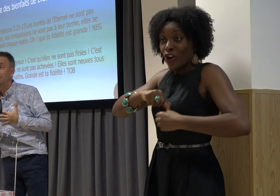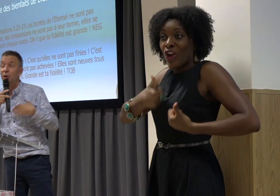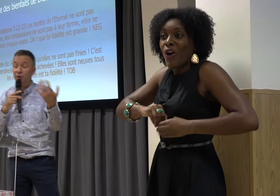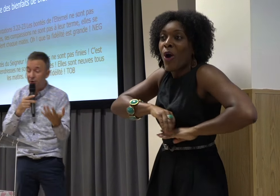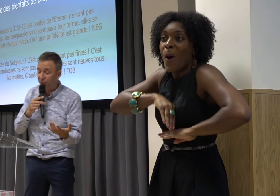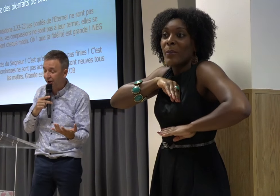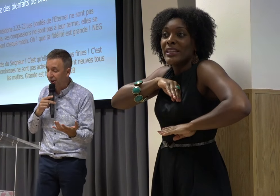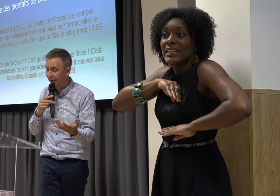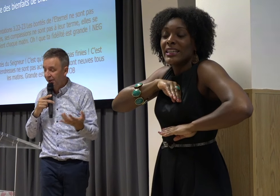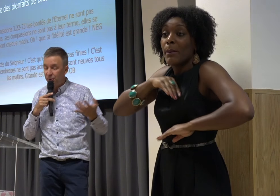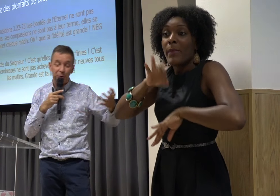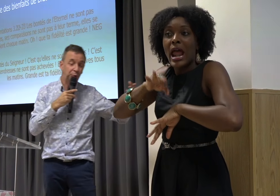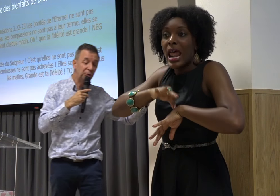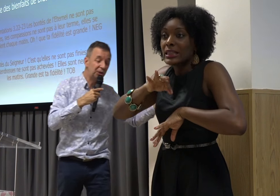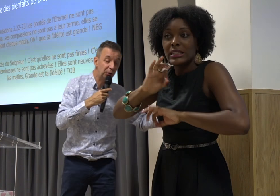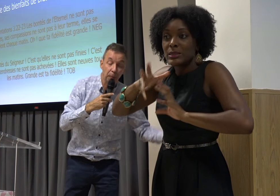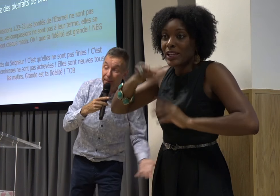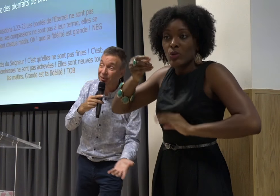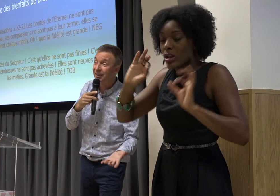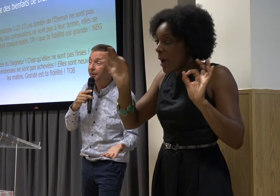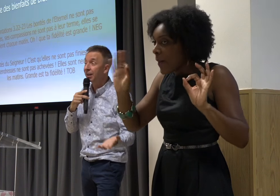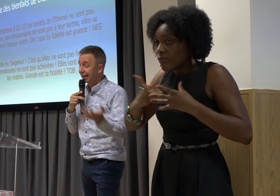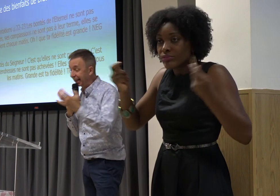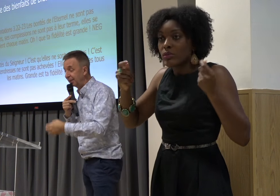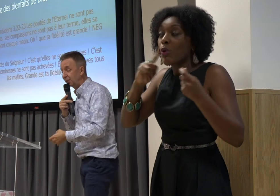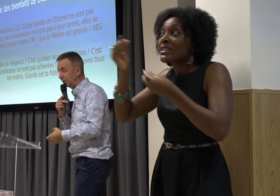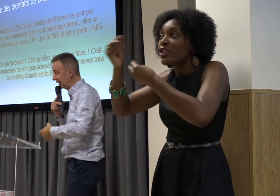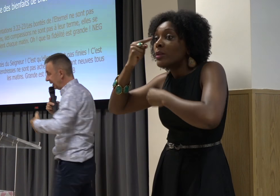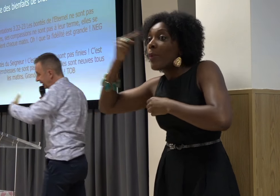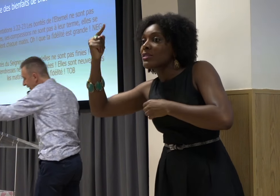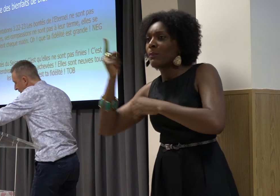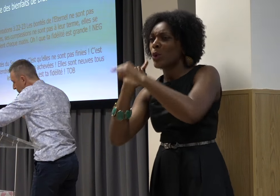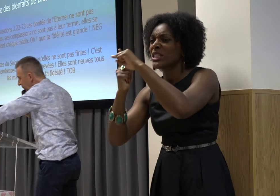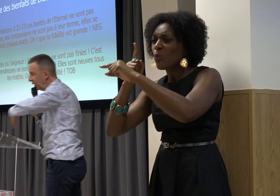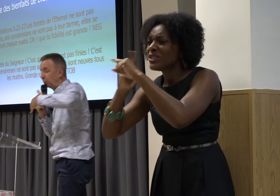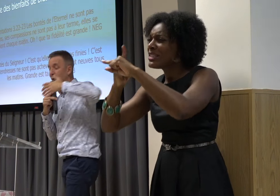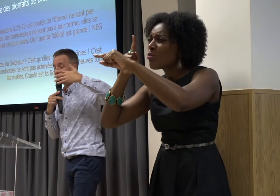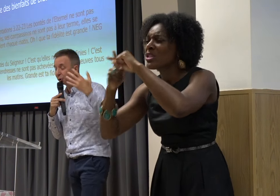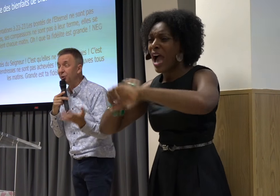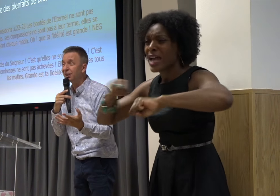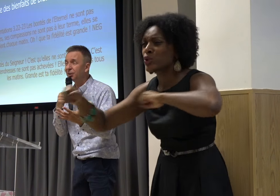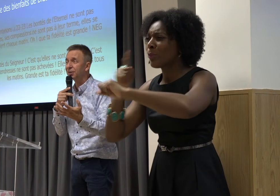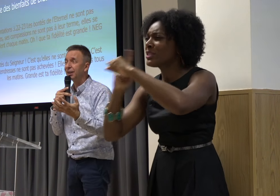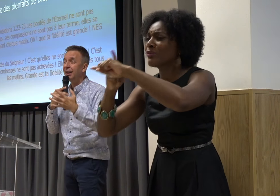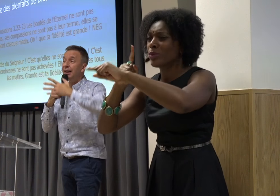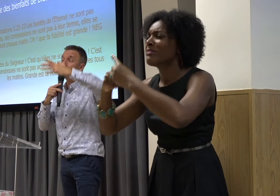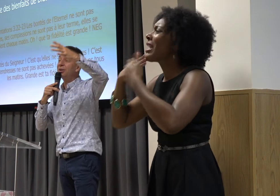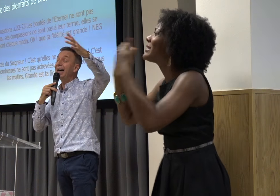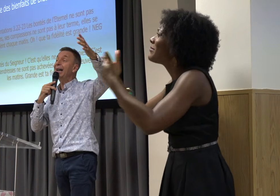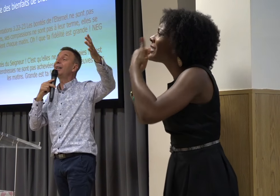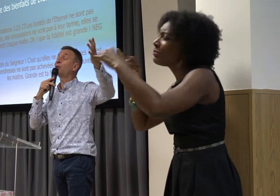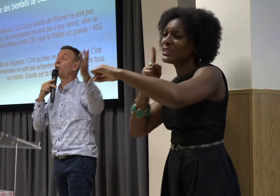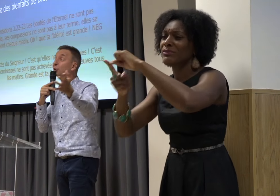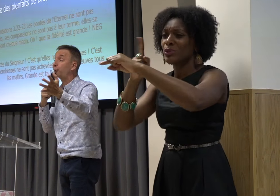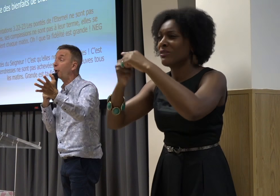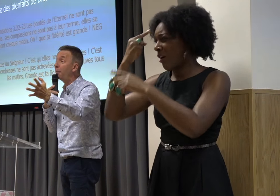cœur, notre cœur, de toutes sortes de pensées, d'attitudes, d'actions, de reconnaissance. Et tout cela